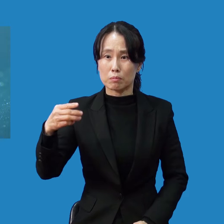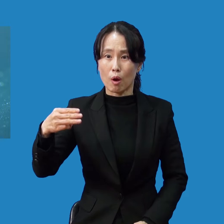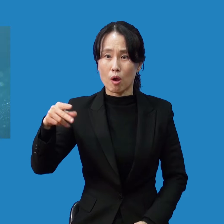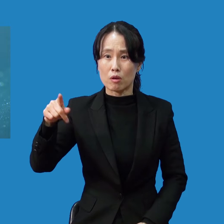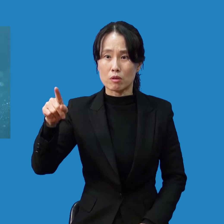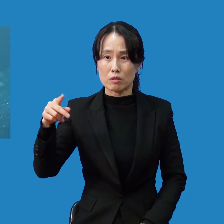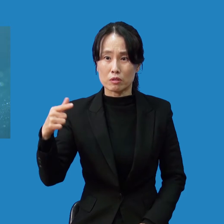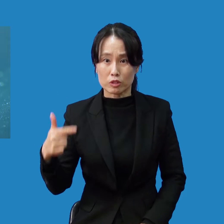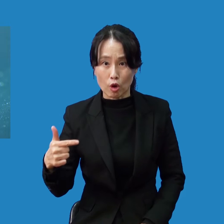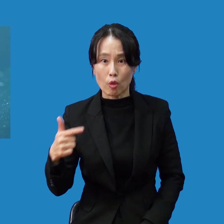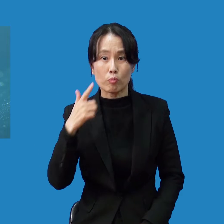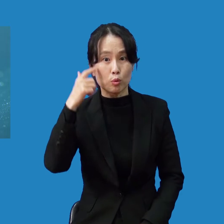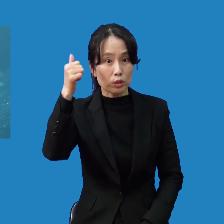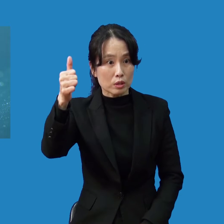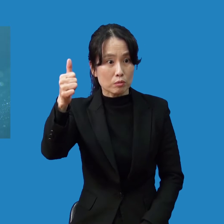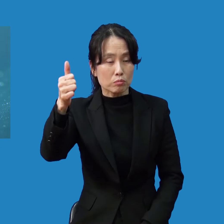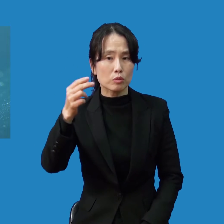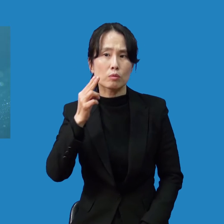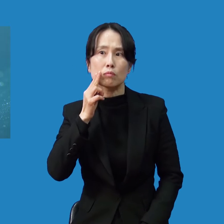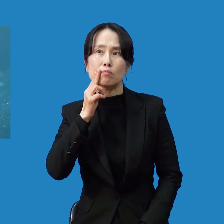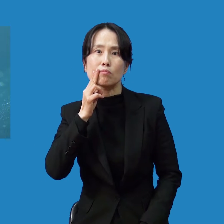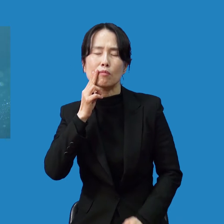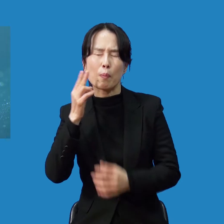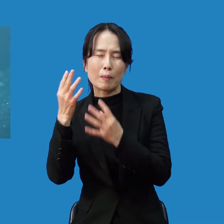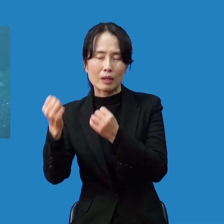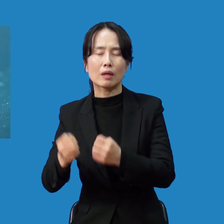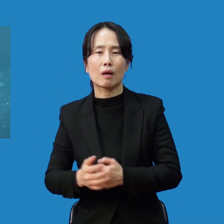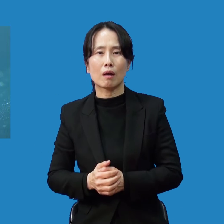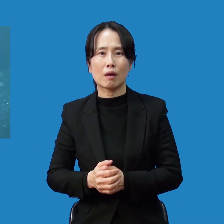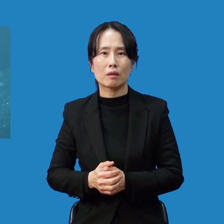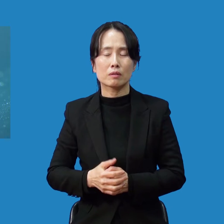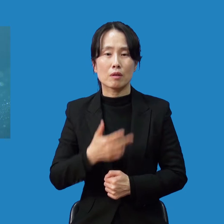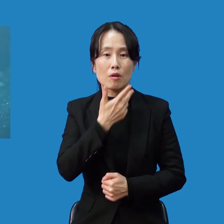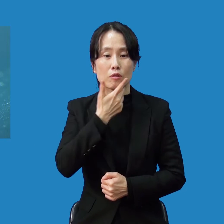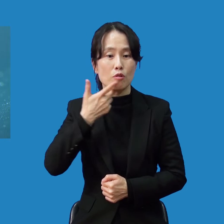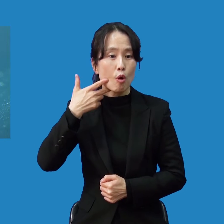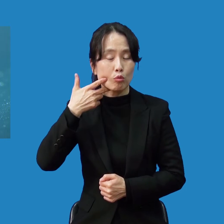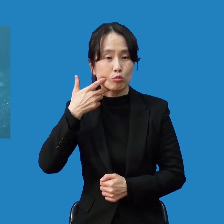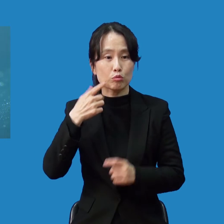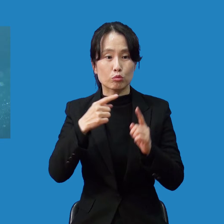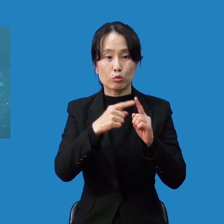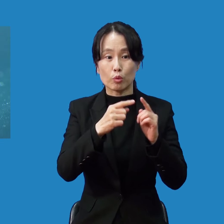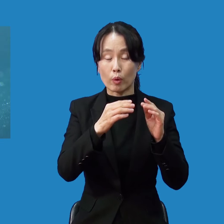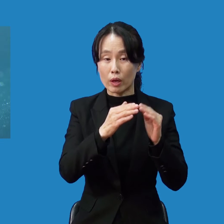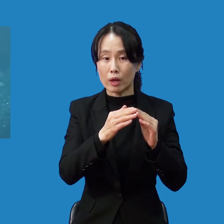애연가였습니다. 영국 교회가 교인들에게 술을 금한 것은